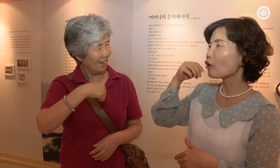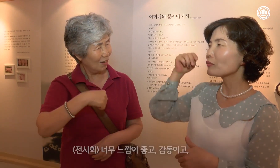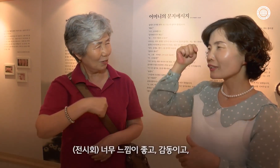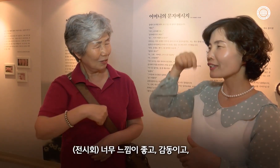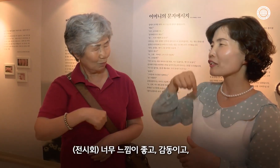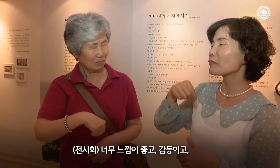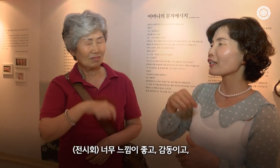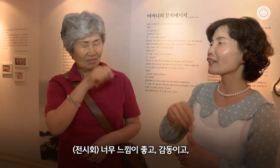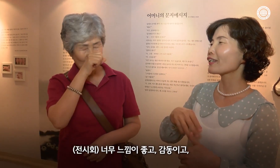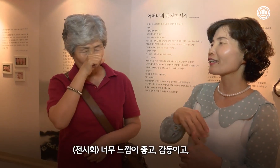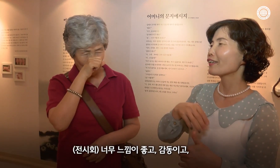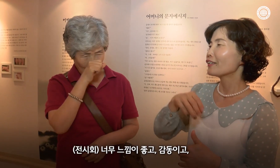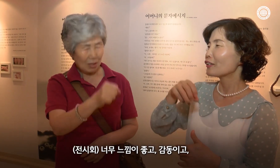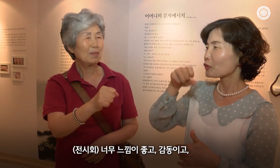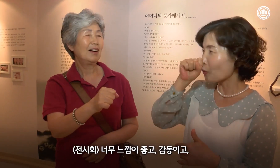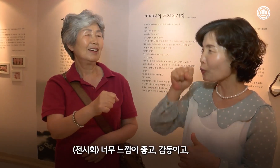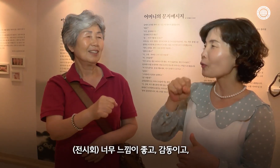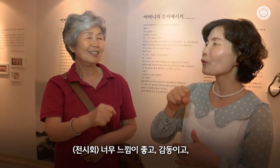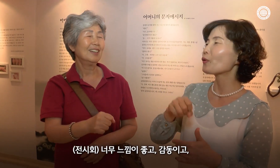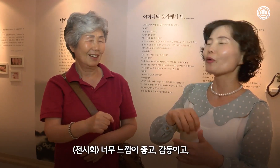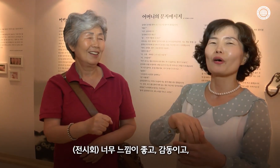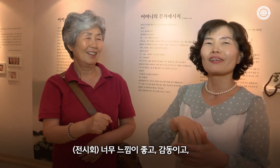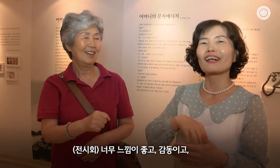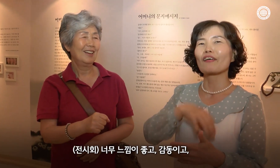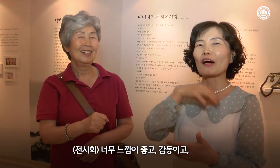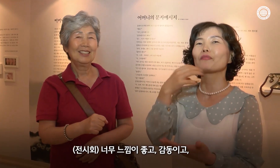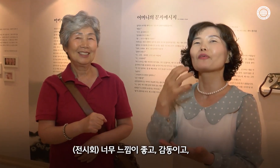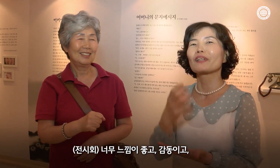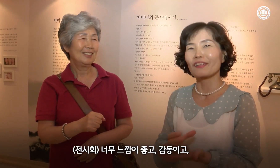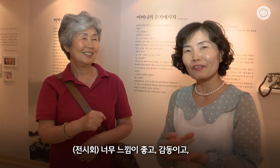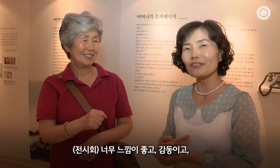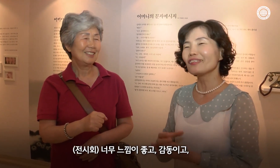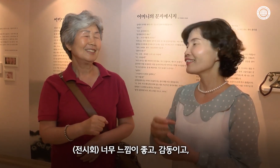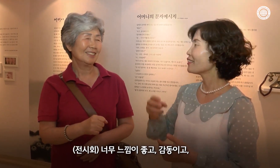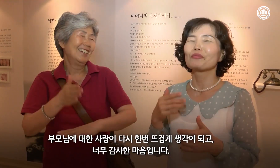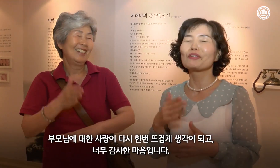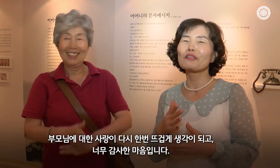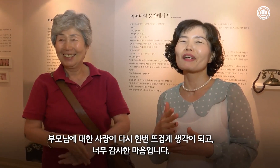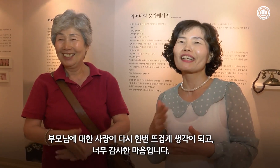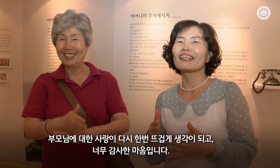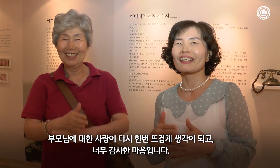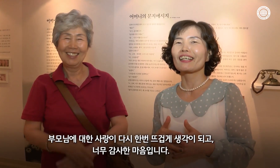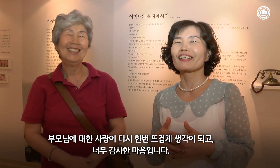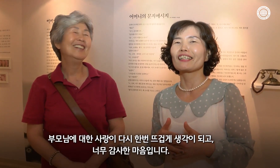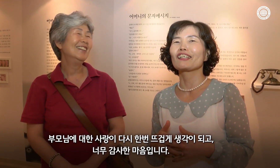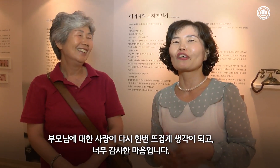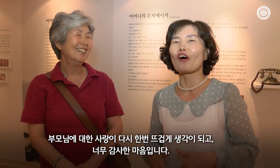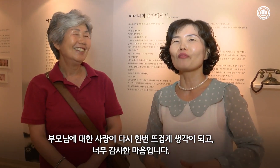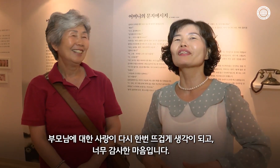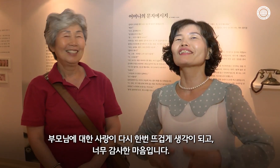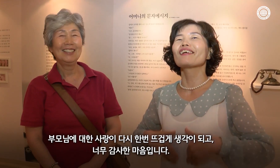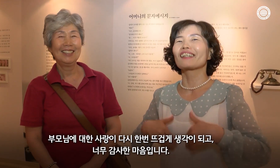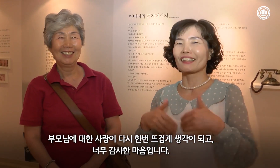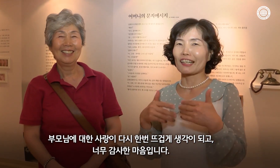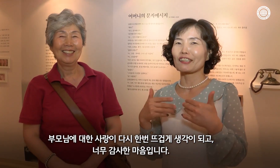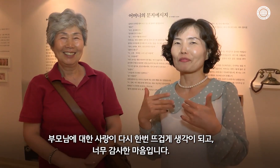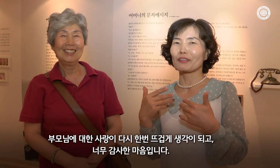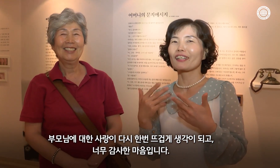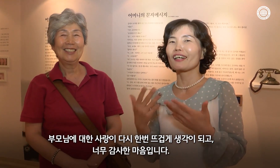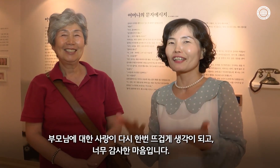너무 느낌이 좋고, 그러니까 감동이 있고, 부모님에 대한 사랑이 너무 뜨겁게 다시 한번 생각이